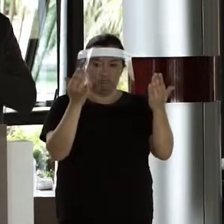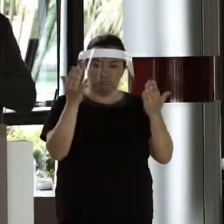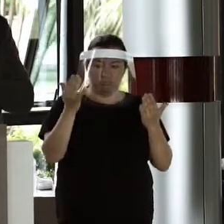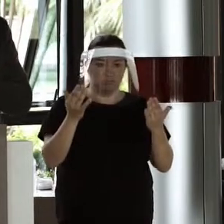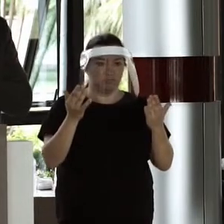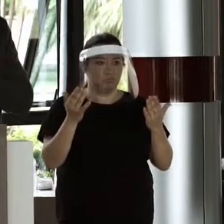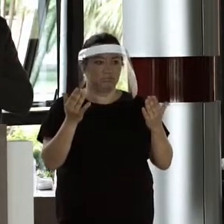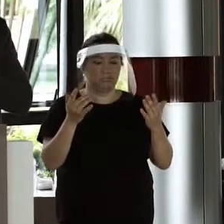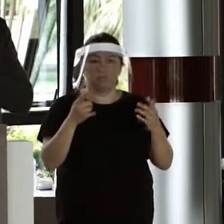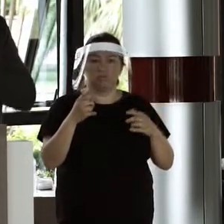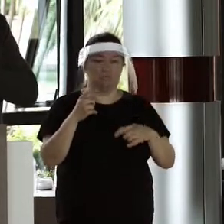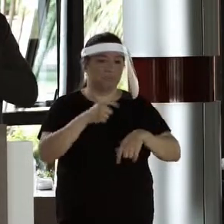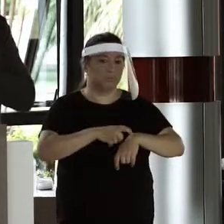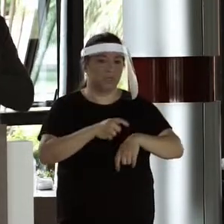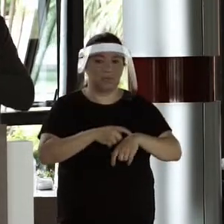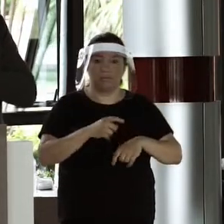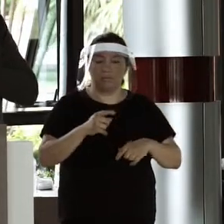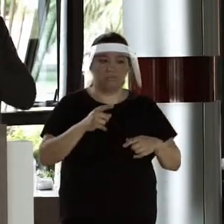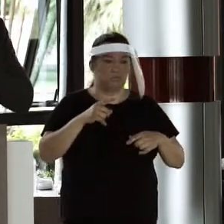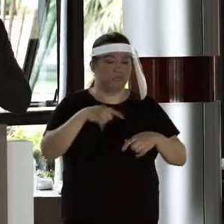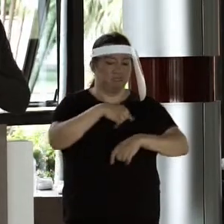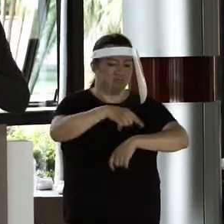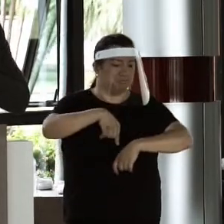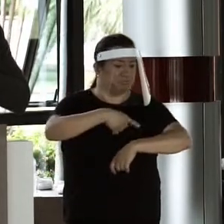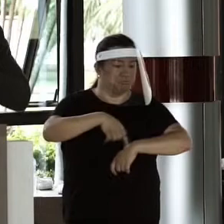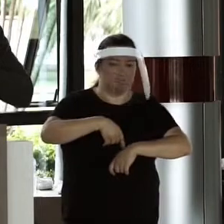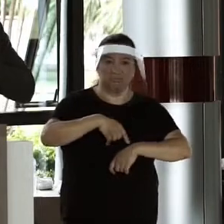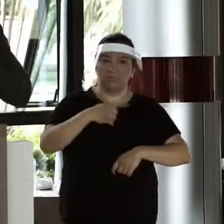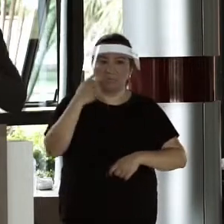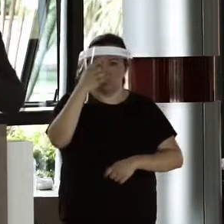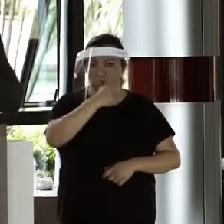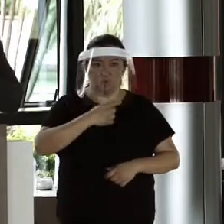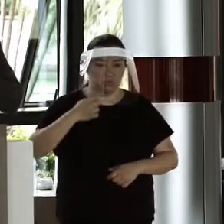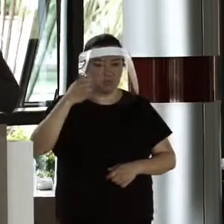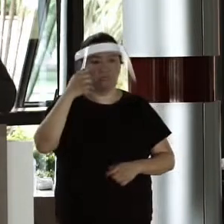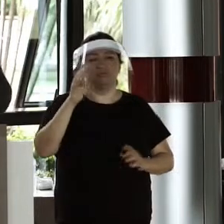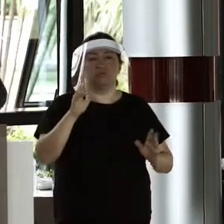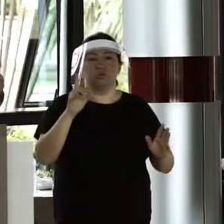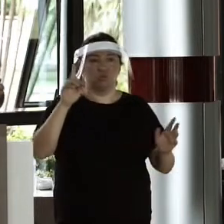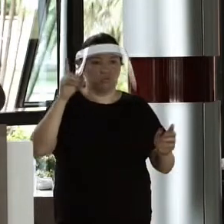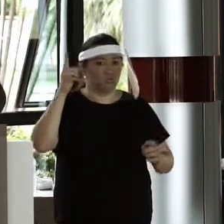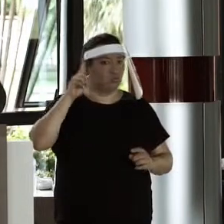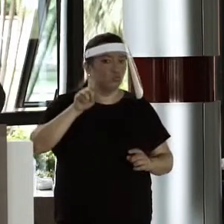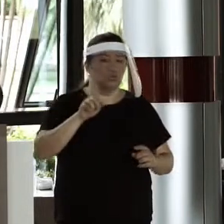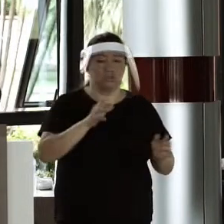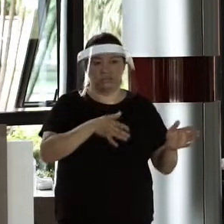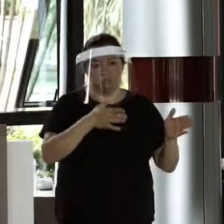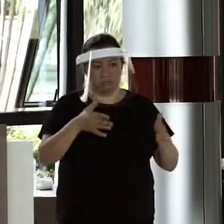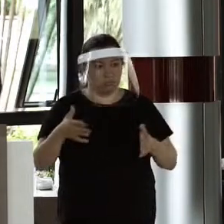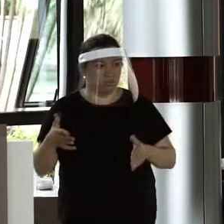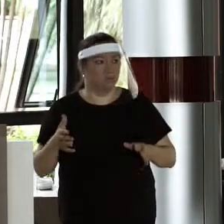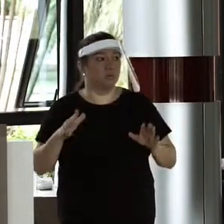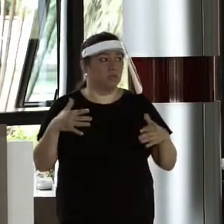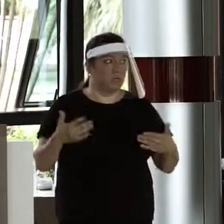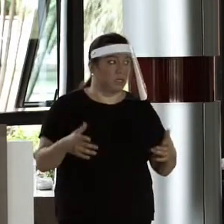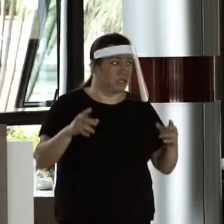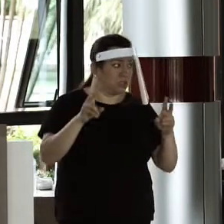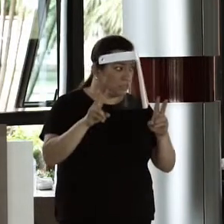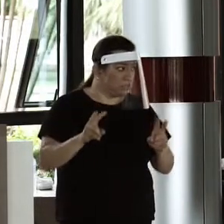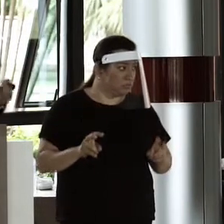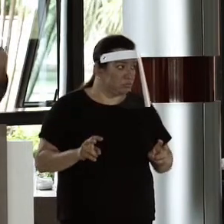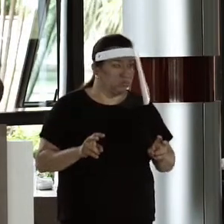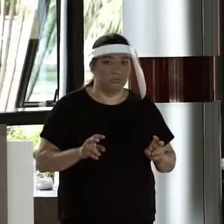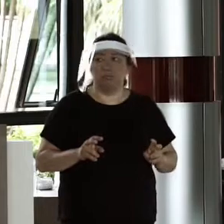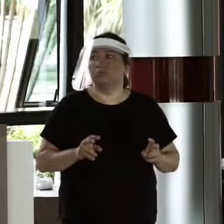o tempo que eu quiser, ou seja, de hora em hora, minutos em minutos, de um dia para o outro, né, e assim por diante. E essa questão